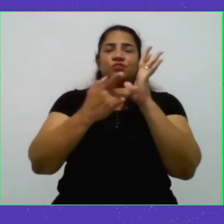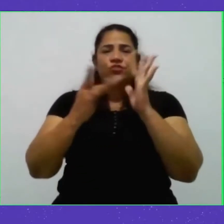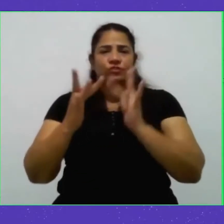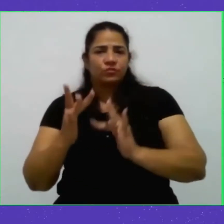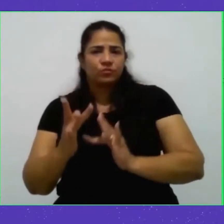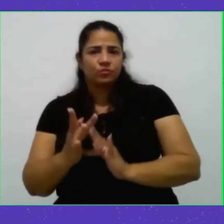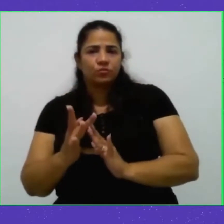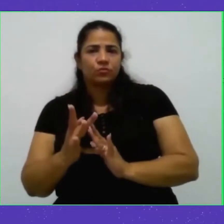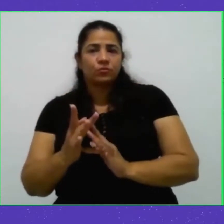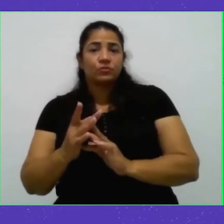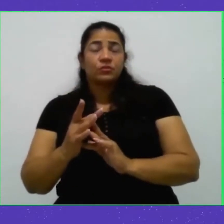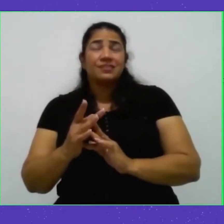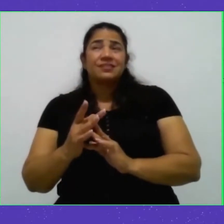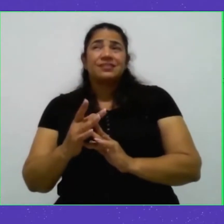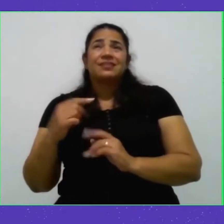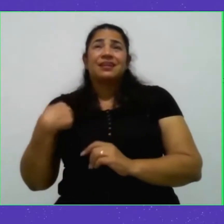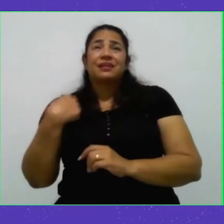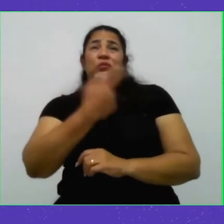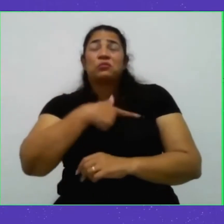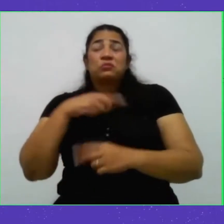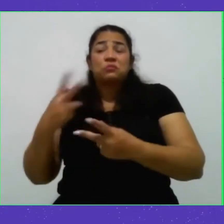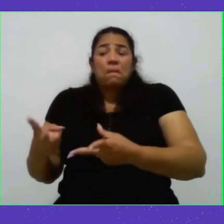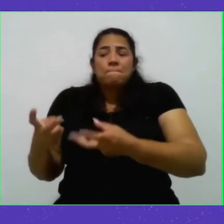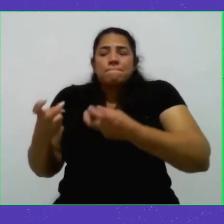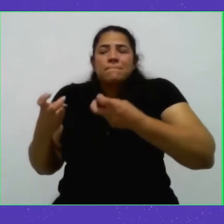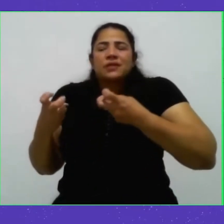como todo mundo vive, só vendo o exterior.